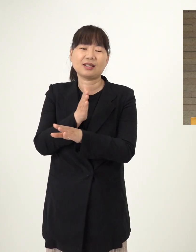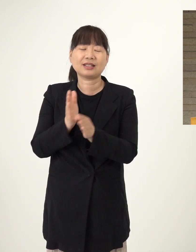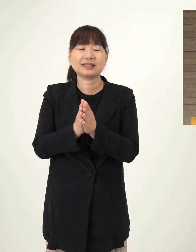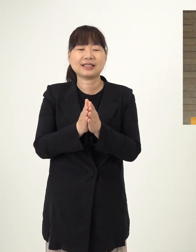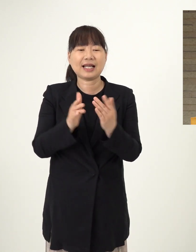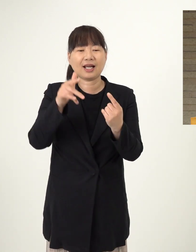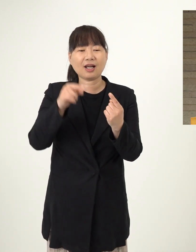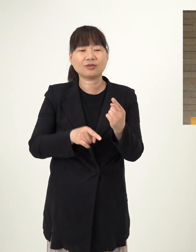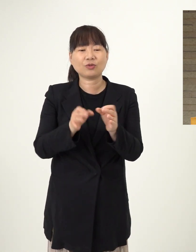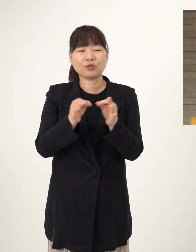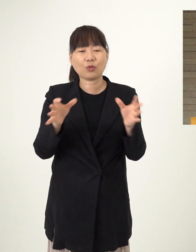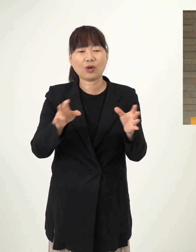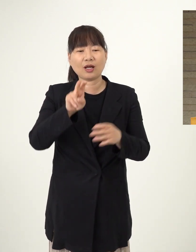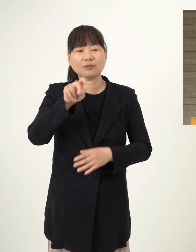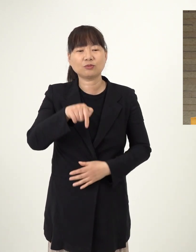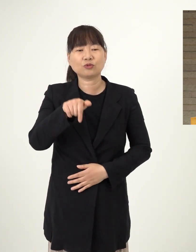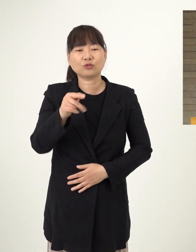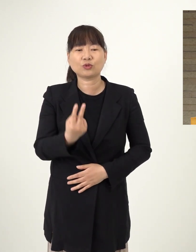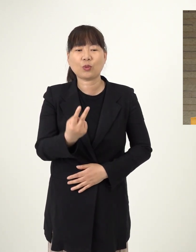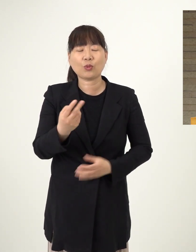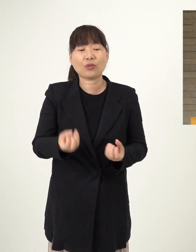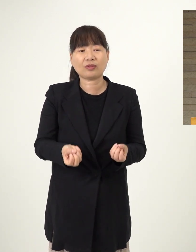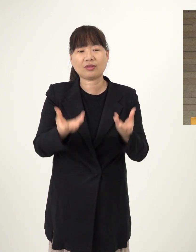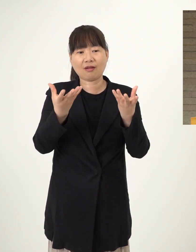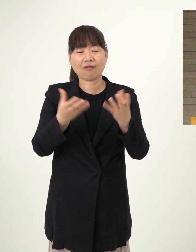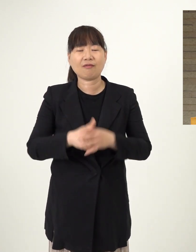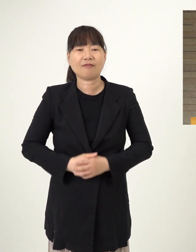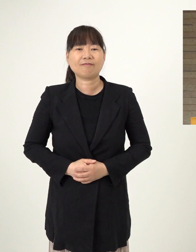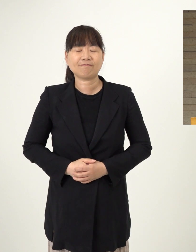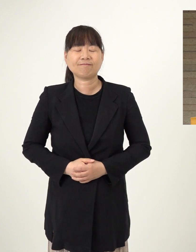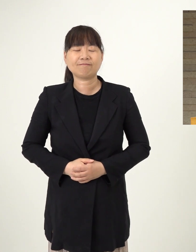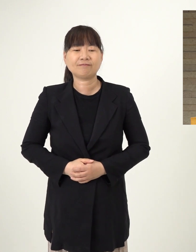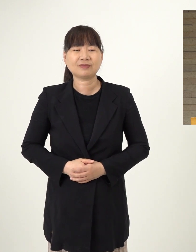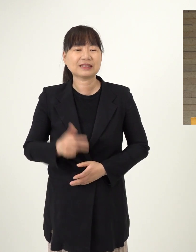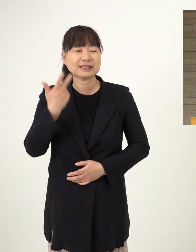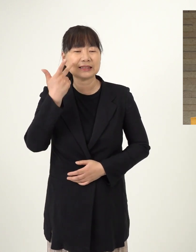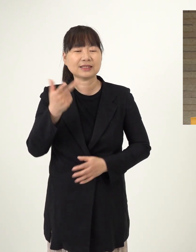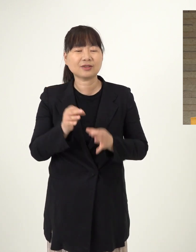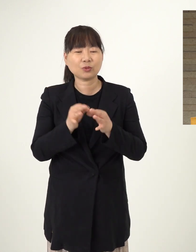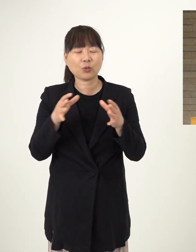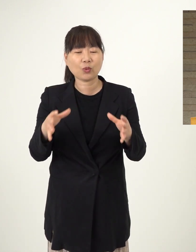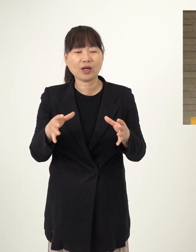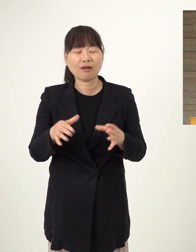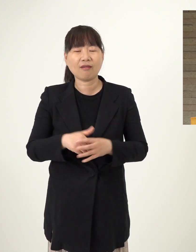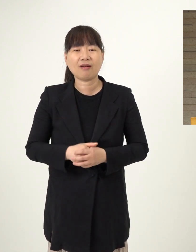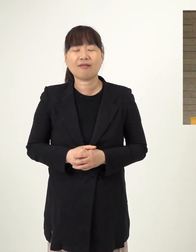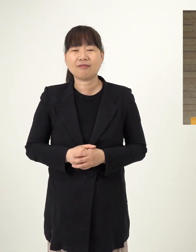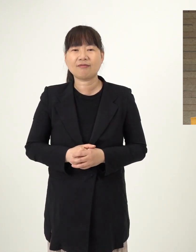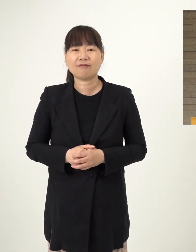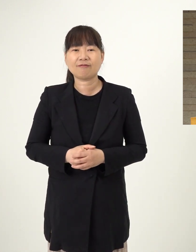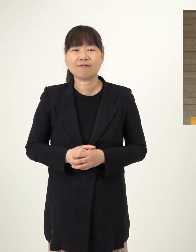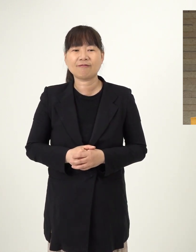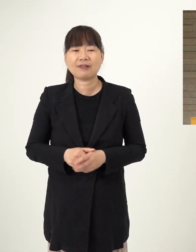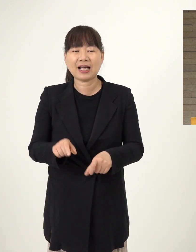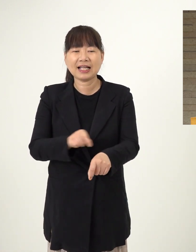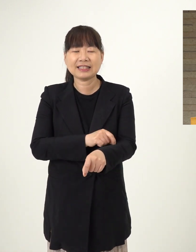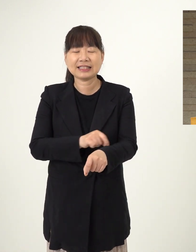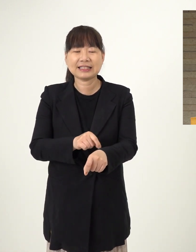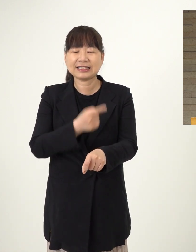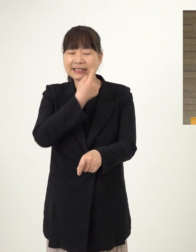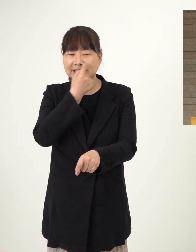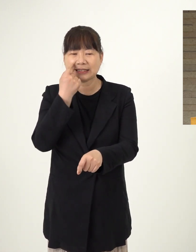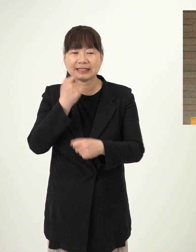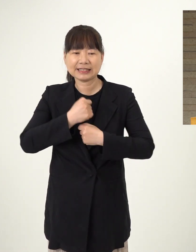동안 무교절입니다. 그 무교절 기간 동안에는 특징적인 몇 가지 지켜야 될